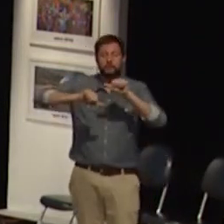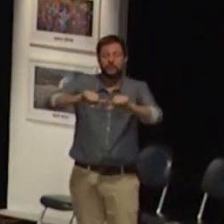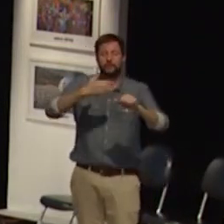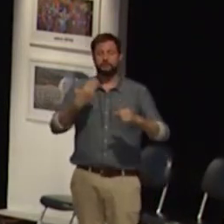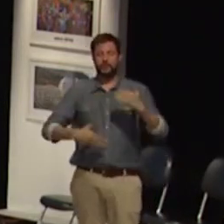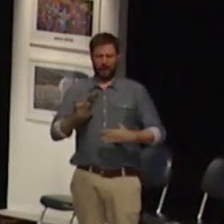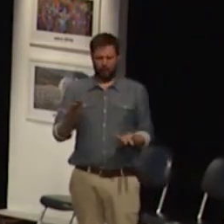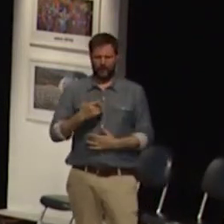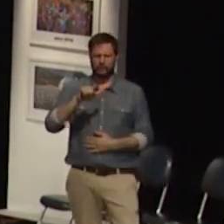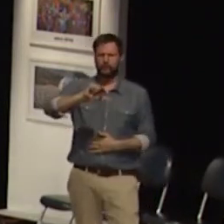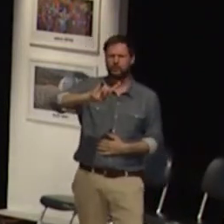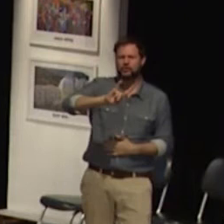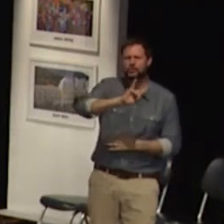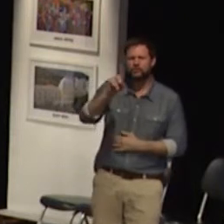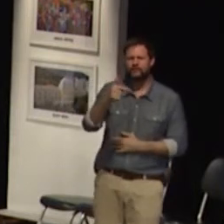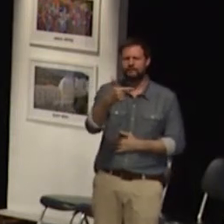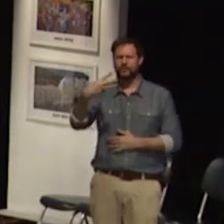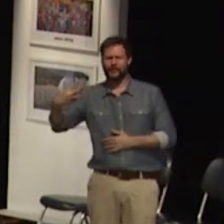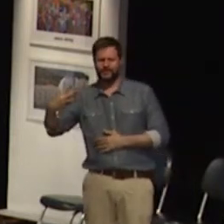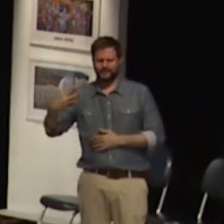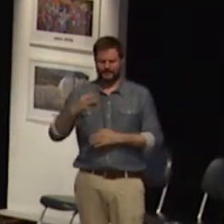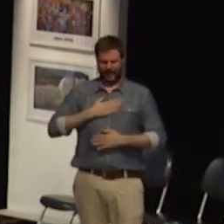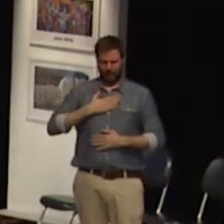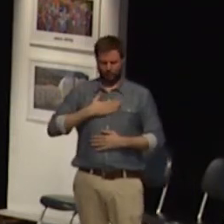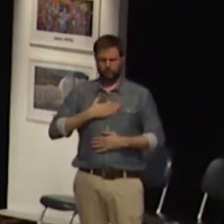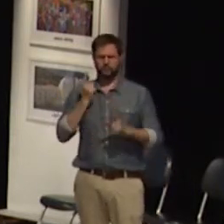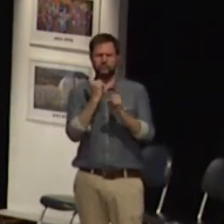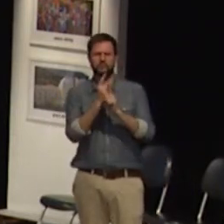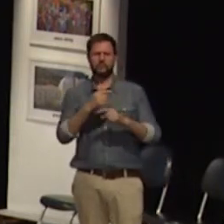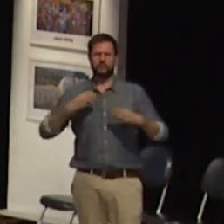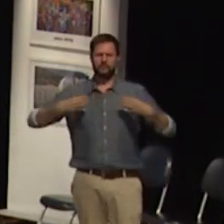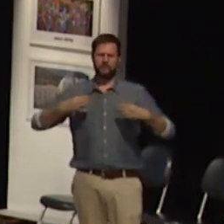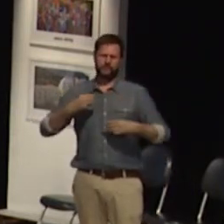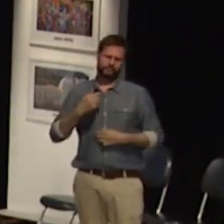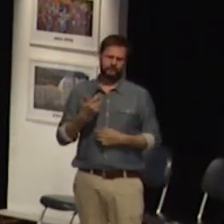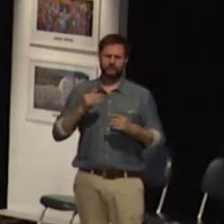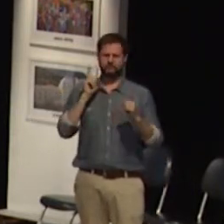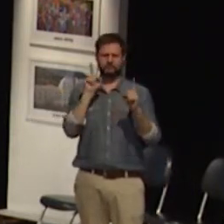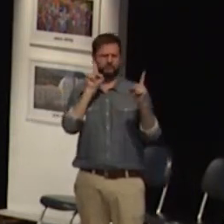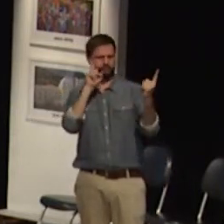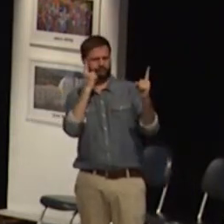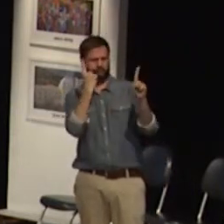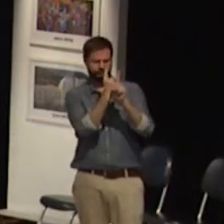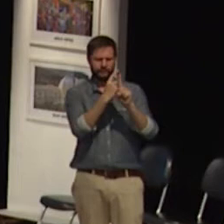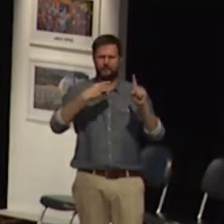Então, também essa mudança política, agora, dia 23 de agosto, a gente vai ter